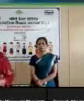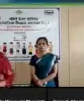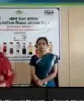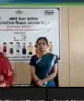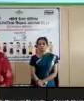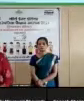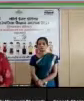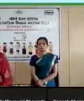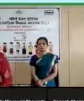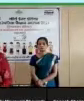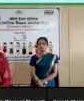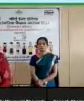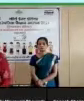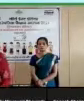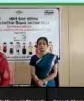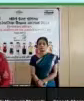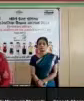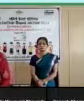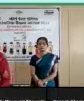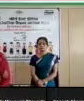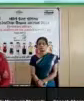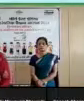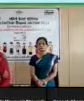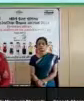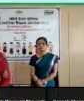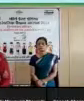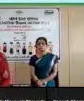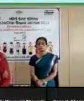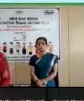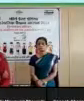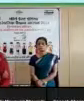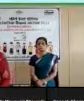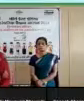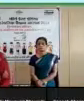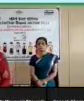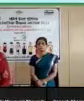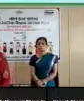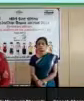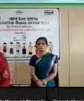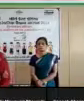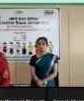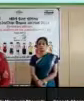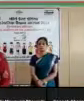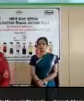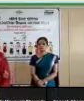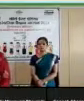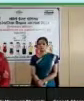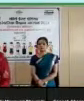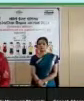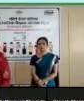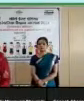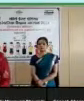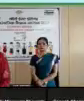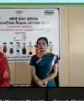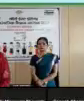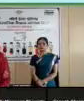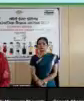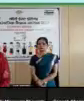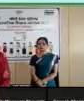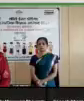अभिसरण, 200 वेबिनार, सेमिनार, संवेदीकरण कार्यक्रम आयोजित, 26,000 प्रतिभागी